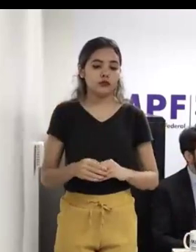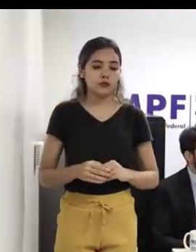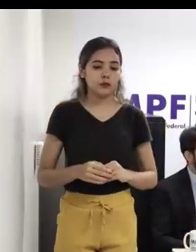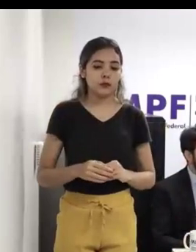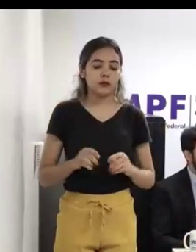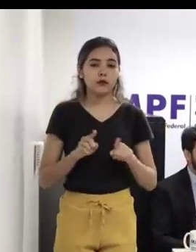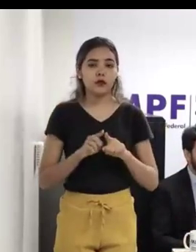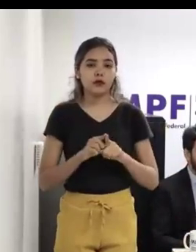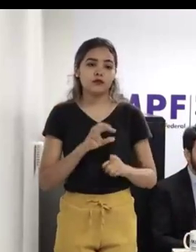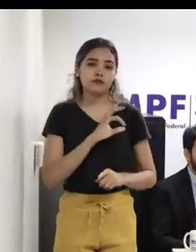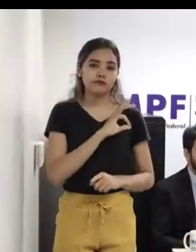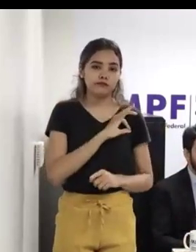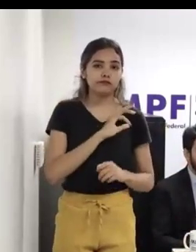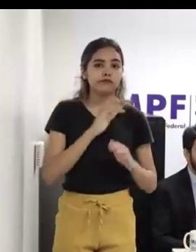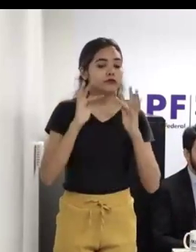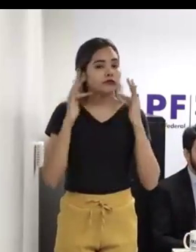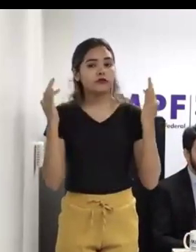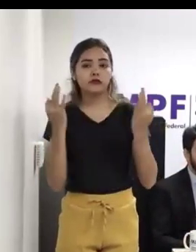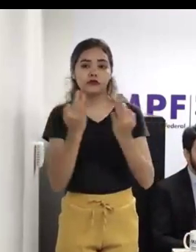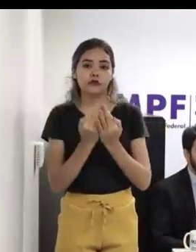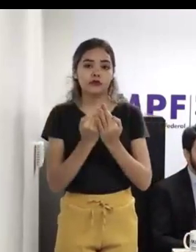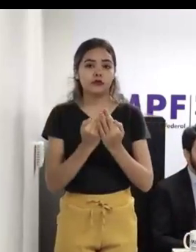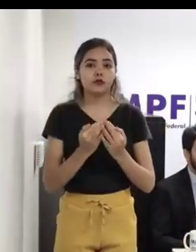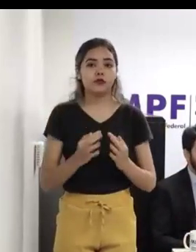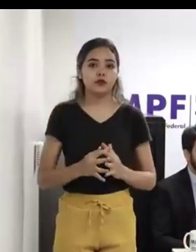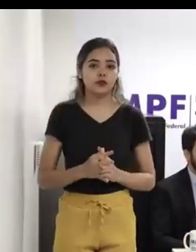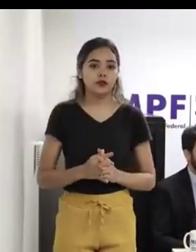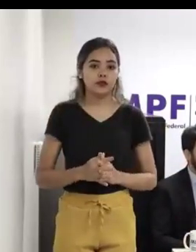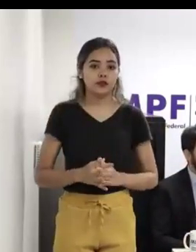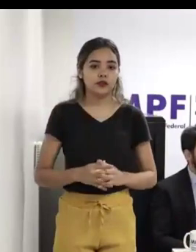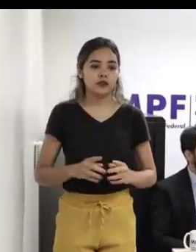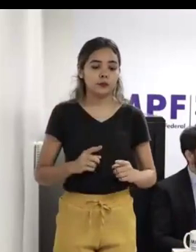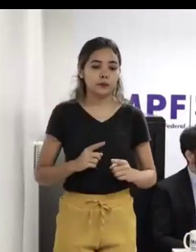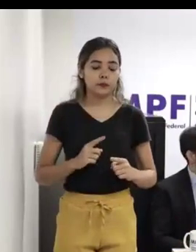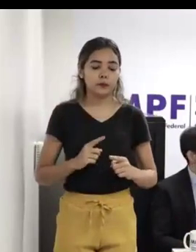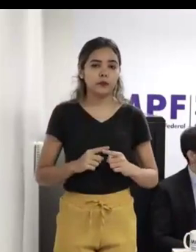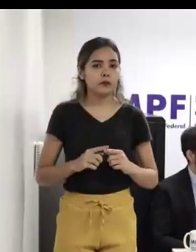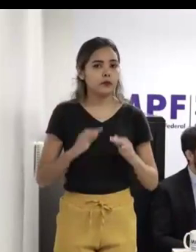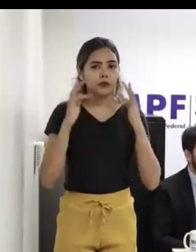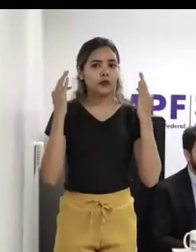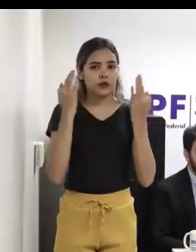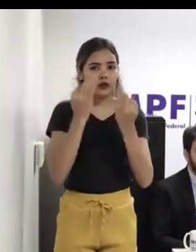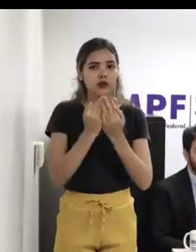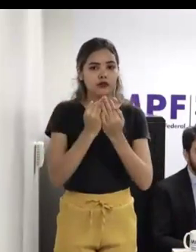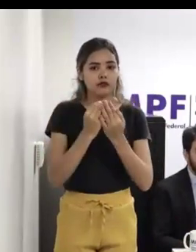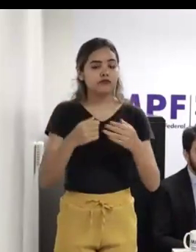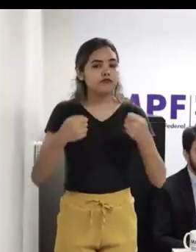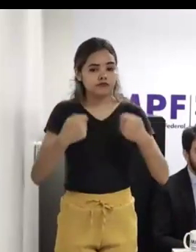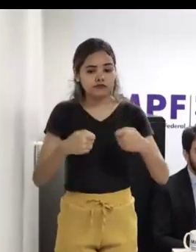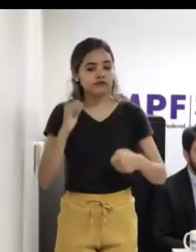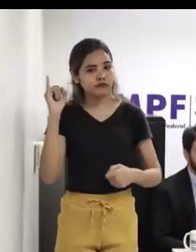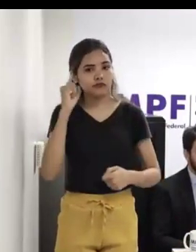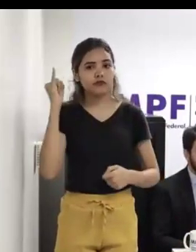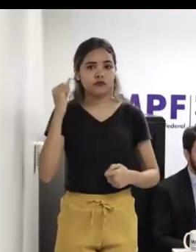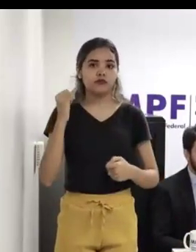Polícias e das famílias sobretudo porque são as famílias que precisam fazer essa primeira comunicação esse primeiro cuidado